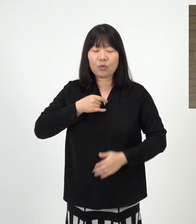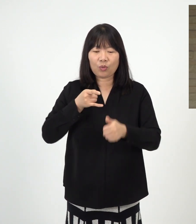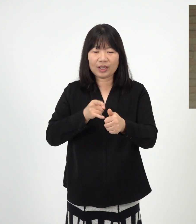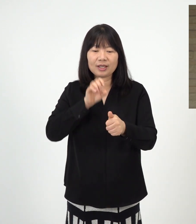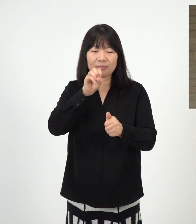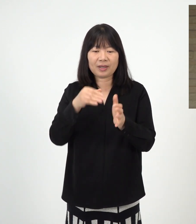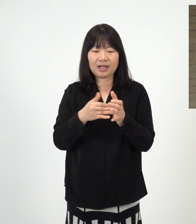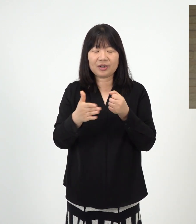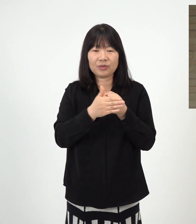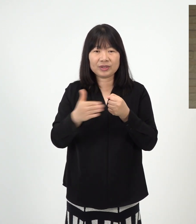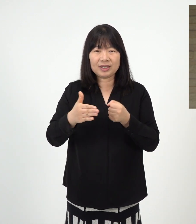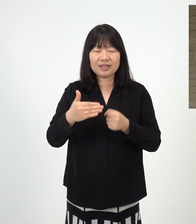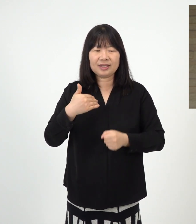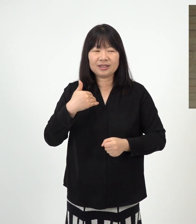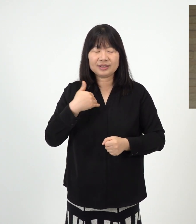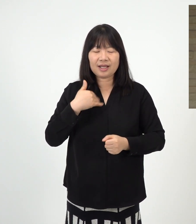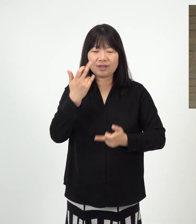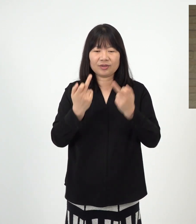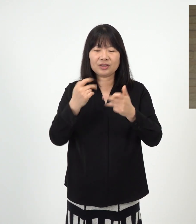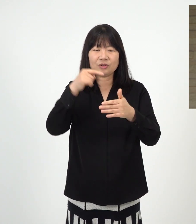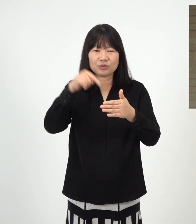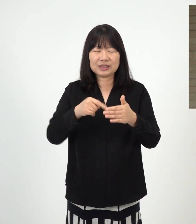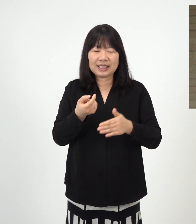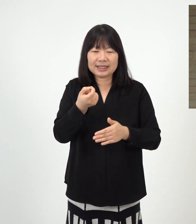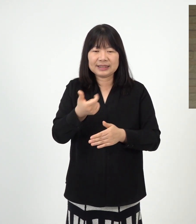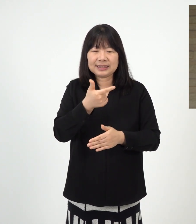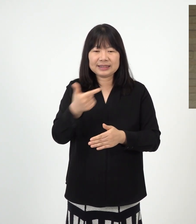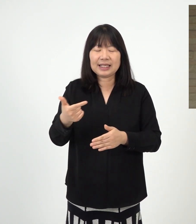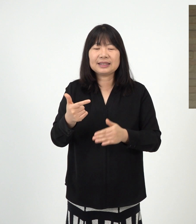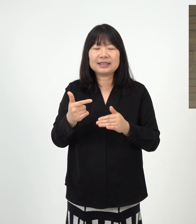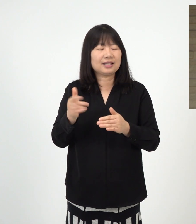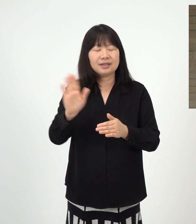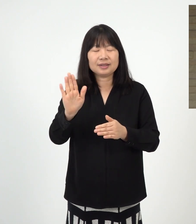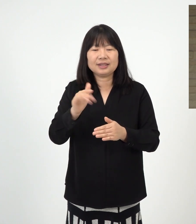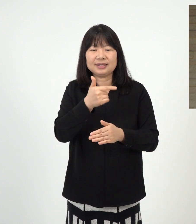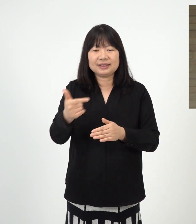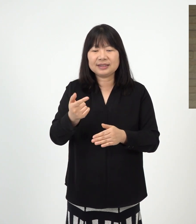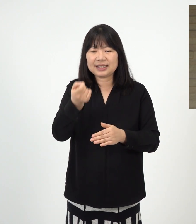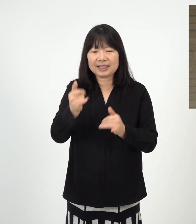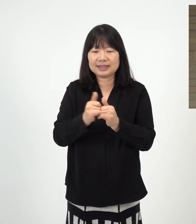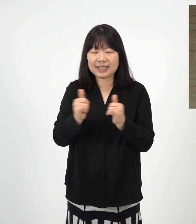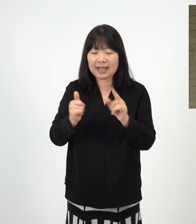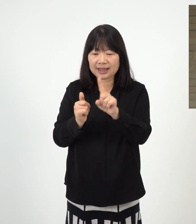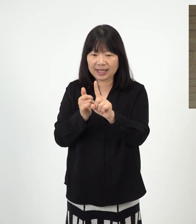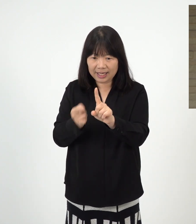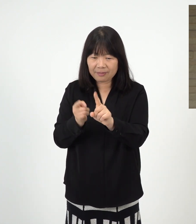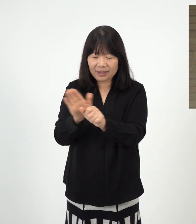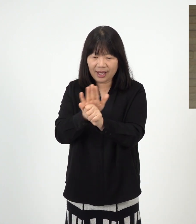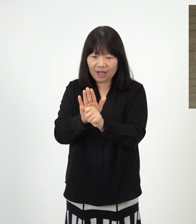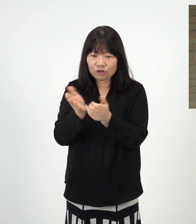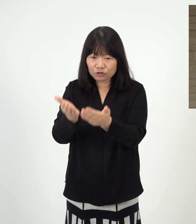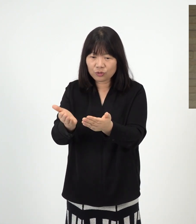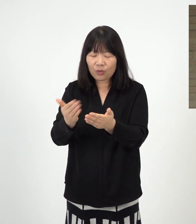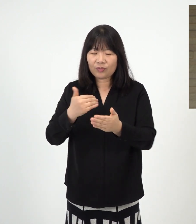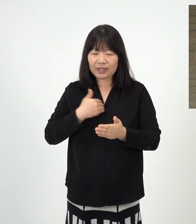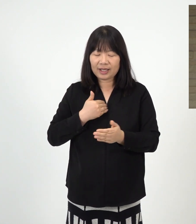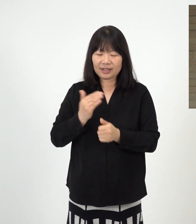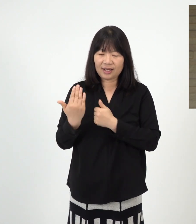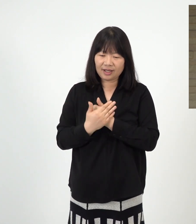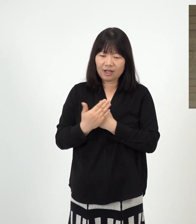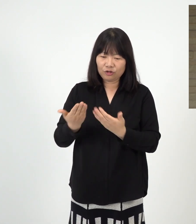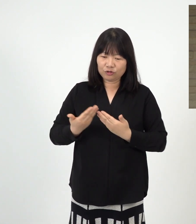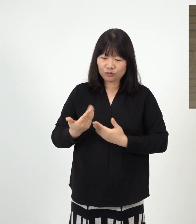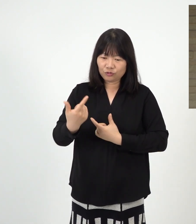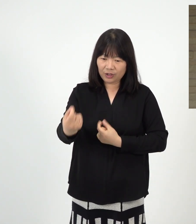이르노니 너희가 여기 내 형제 중에 지극히 작은 자 하나에게 한 것이 곧 내게 한 것이니라